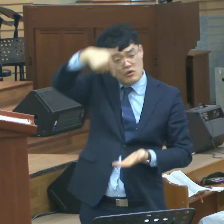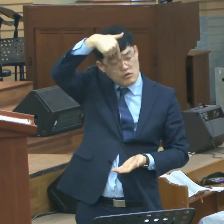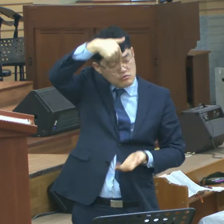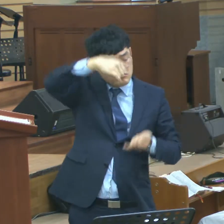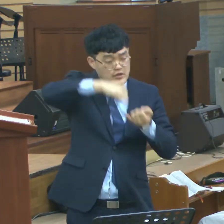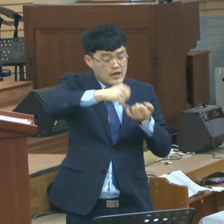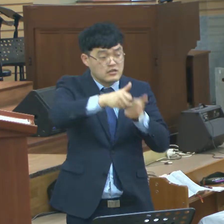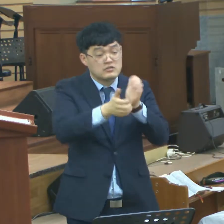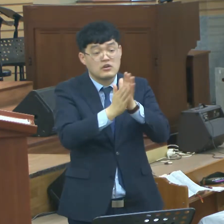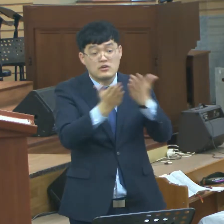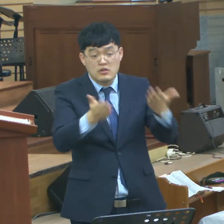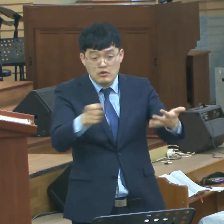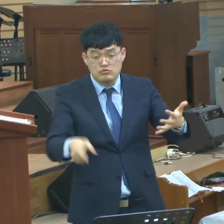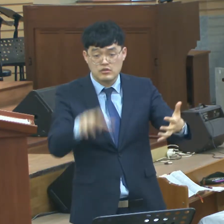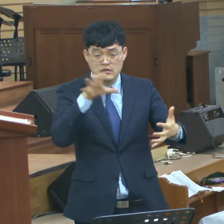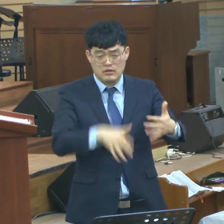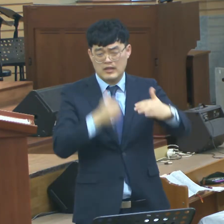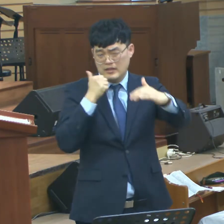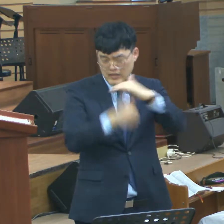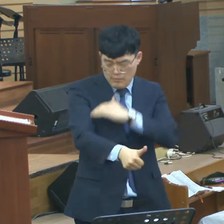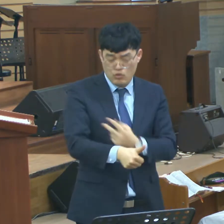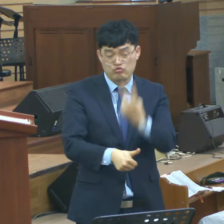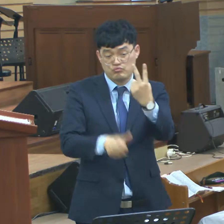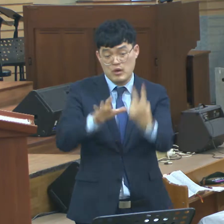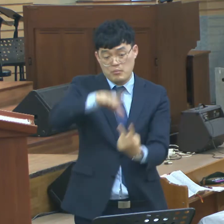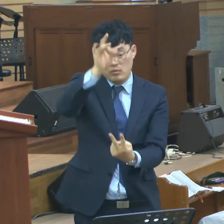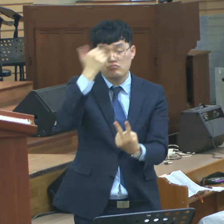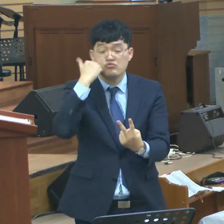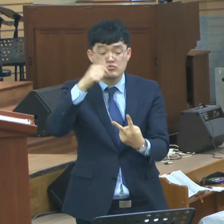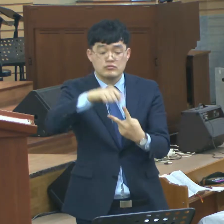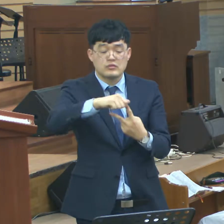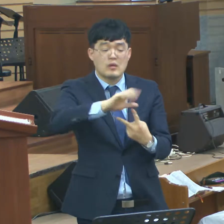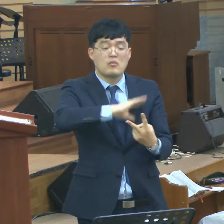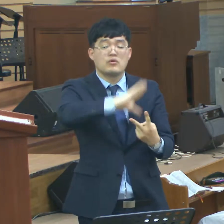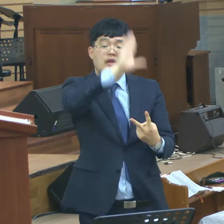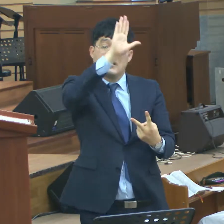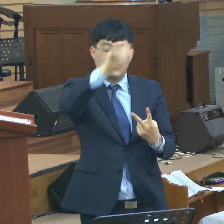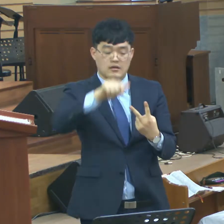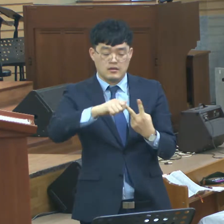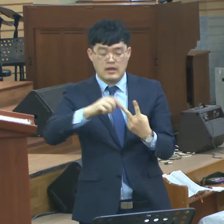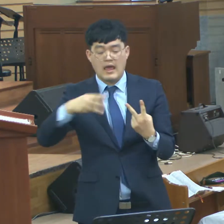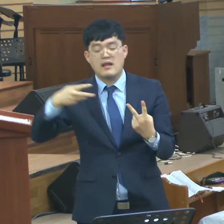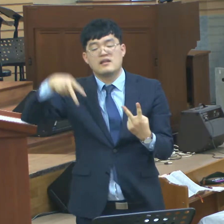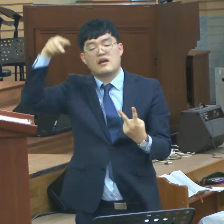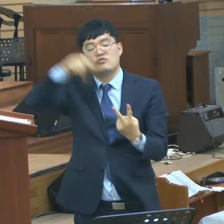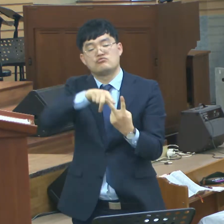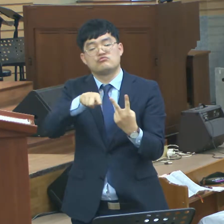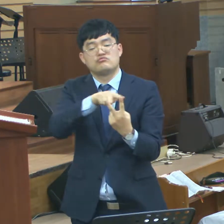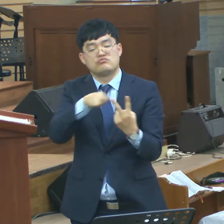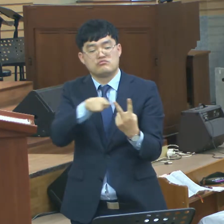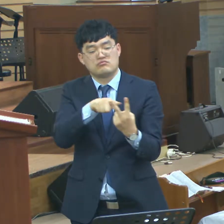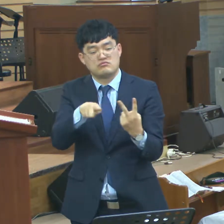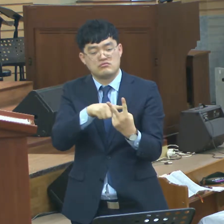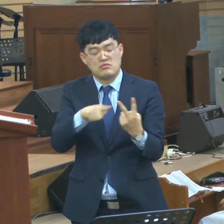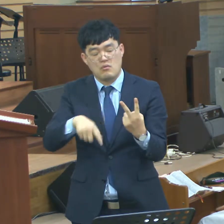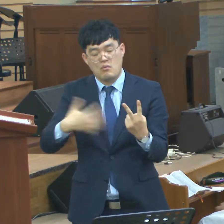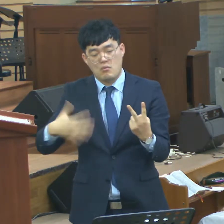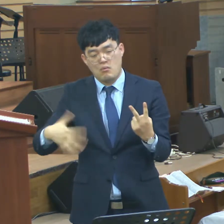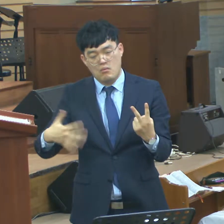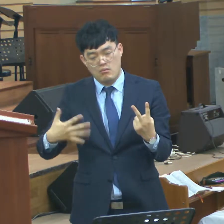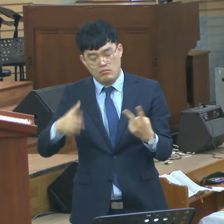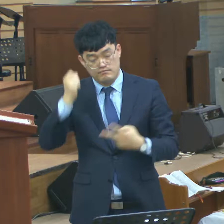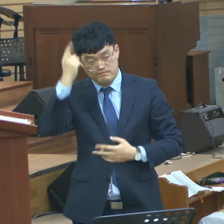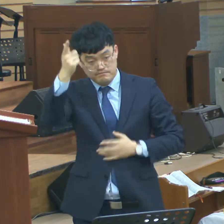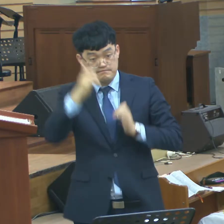그러면 모세하고 엘리야란 말이죠. 엘리야는 대단한 인물이었어요. 말라기 선지자는 엘리야가 앞으로